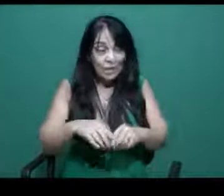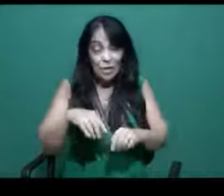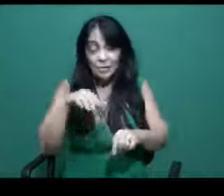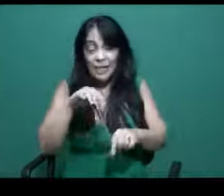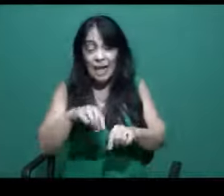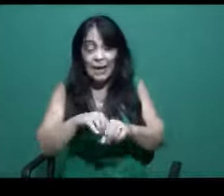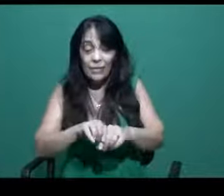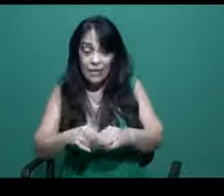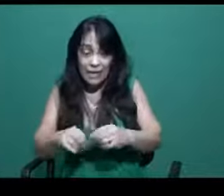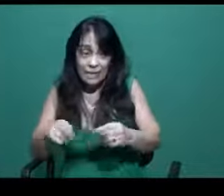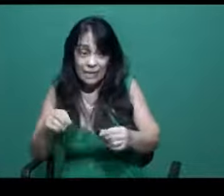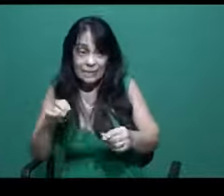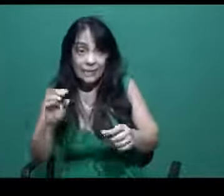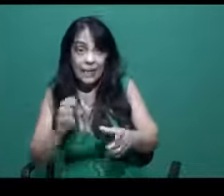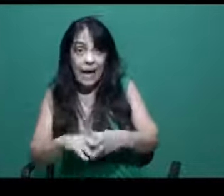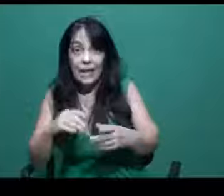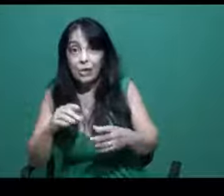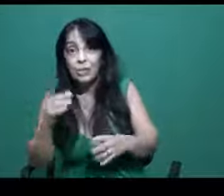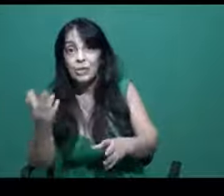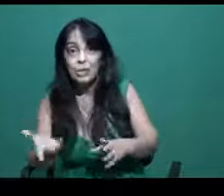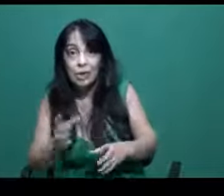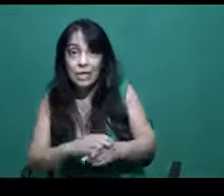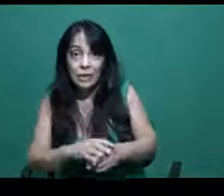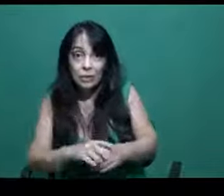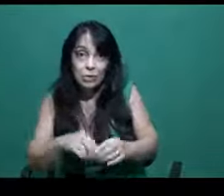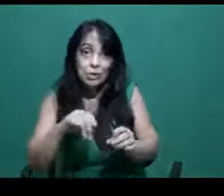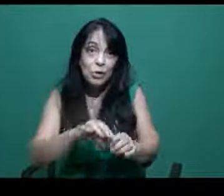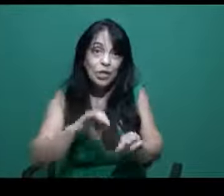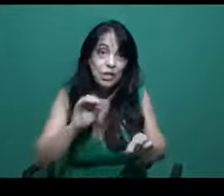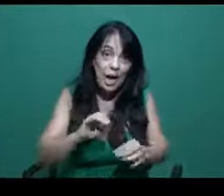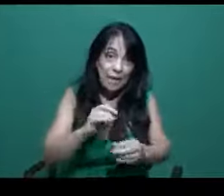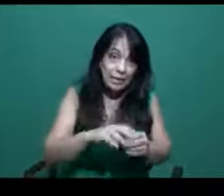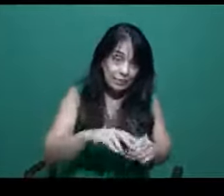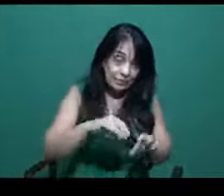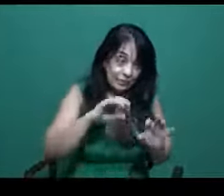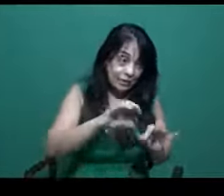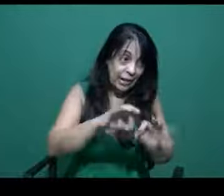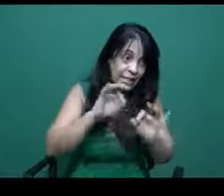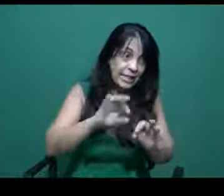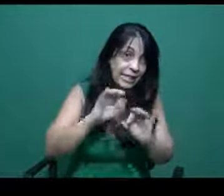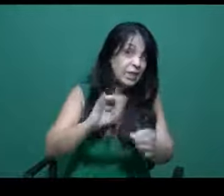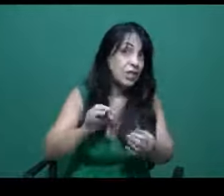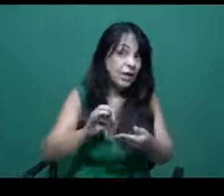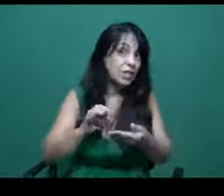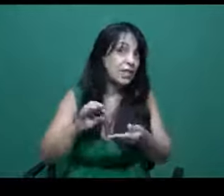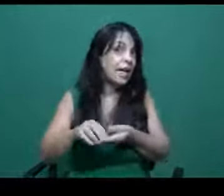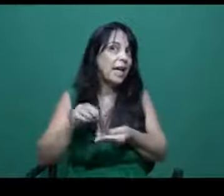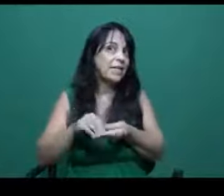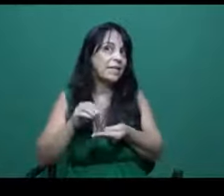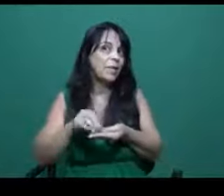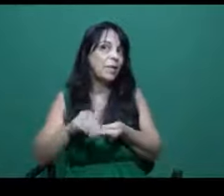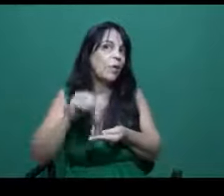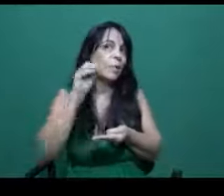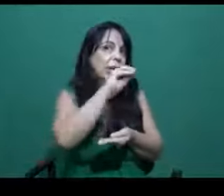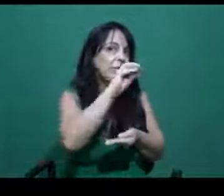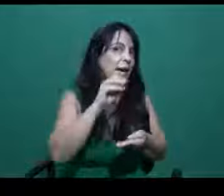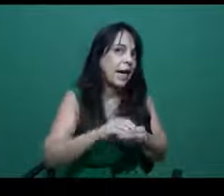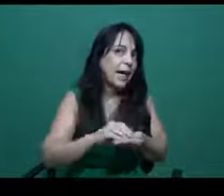Então ela fez cada grupo de 2 alunos sortearem 3 ingredientes que eles iam comprar no mercado,